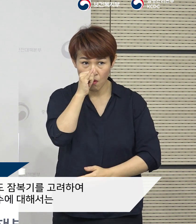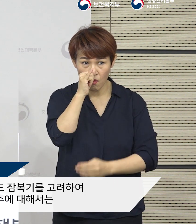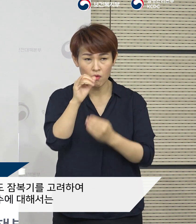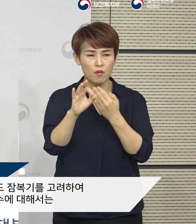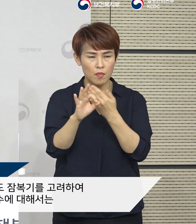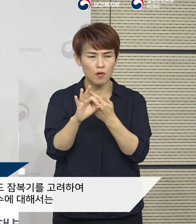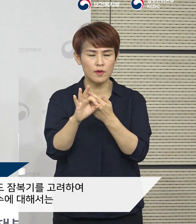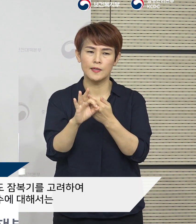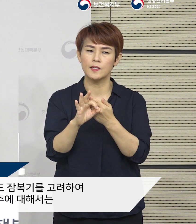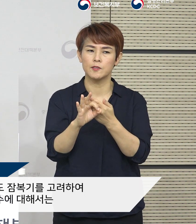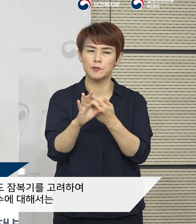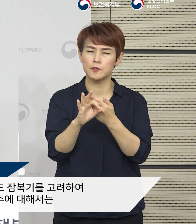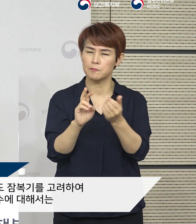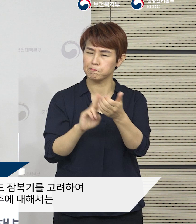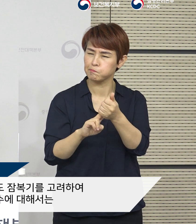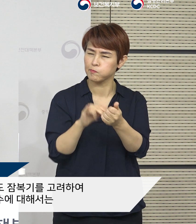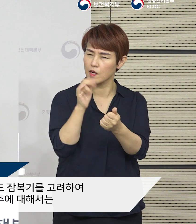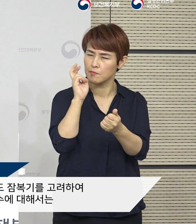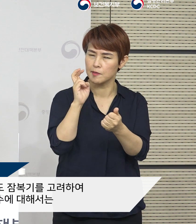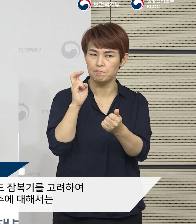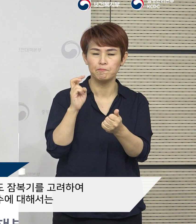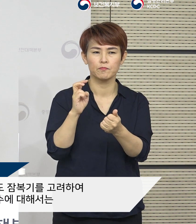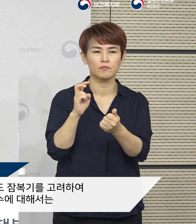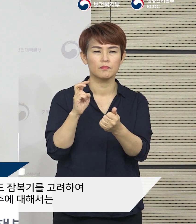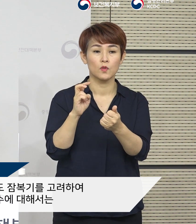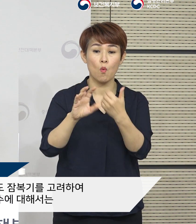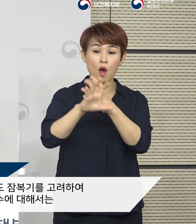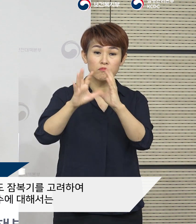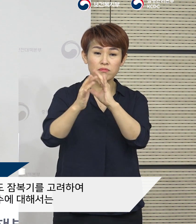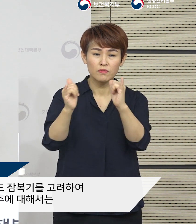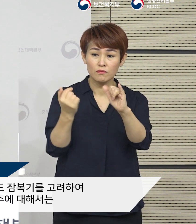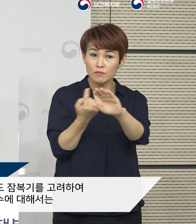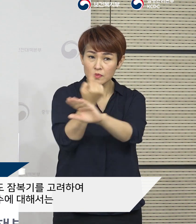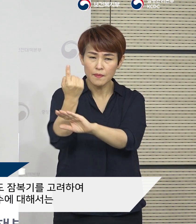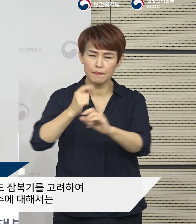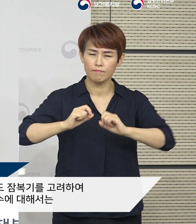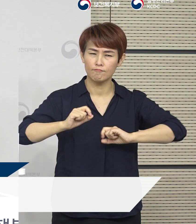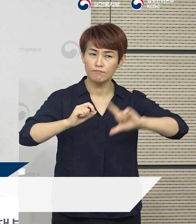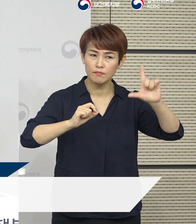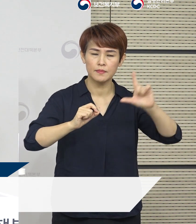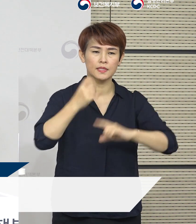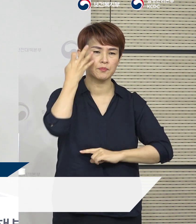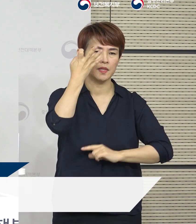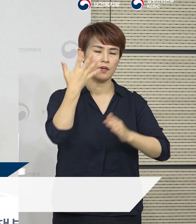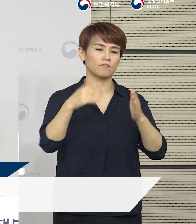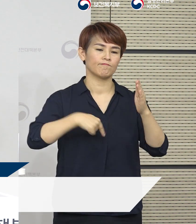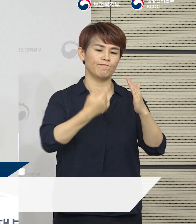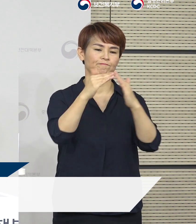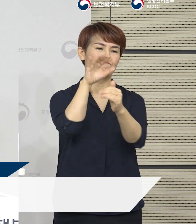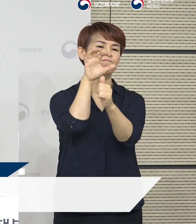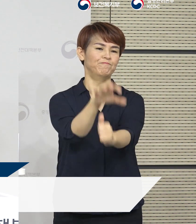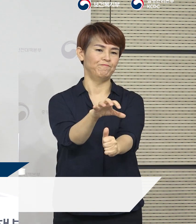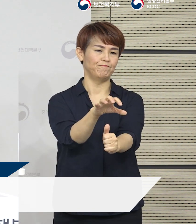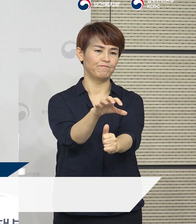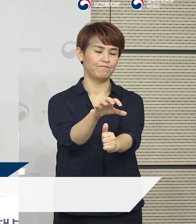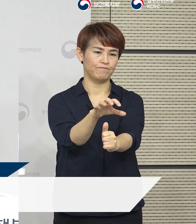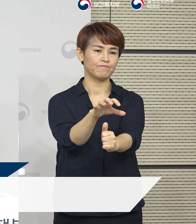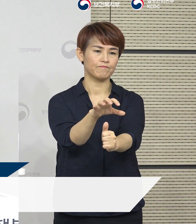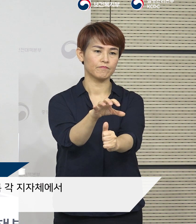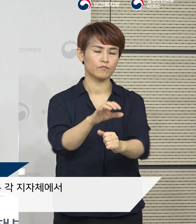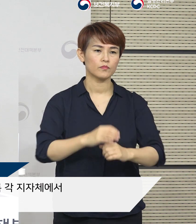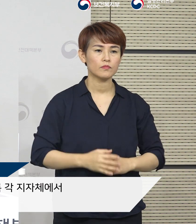경우에도 잠복기를 고려하여 일부 단기 체류 외국인을 제외하고는 거의 대다수에 대해서는 14일간 자가격리를 실시하고